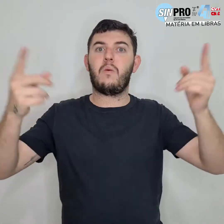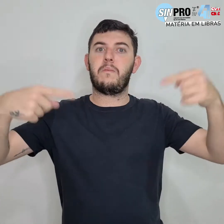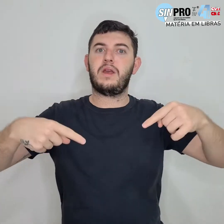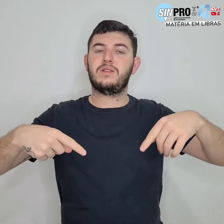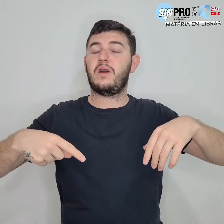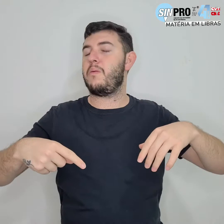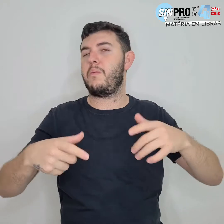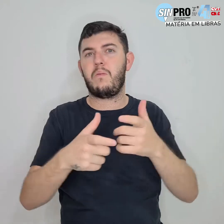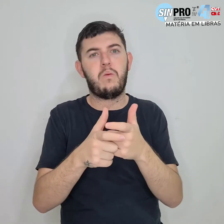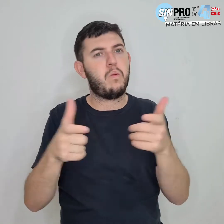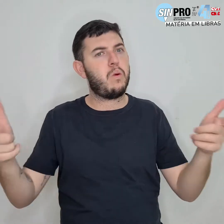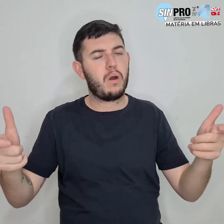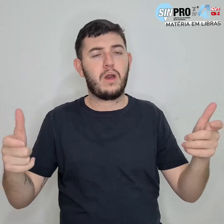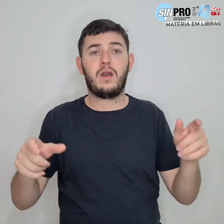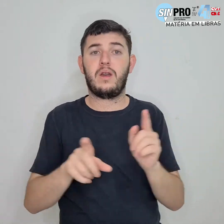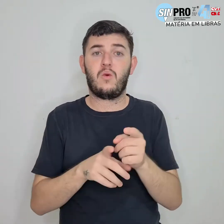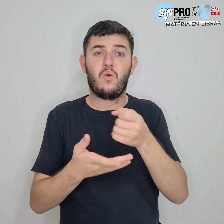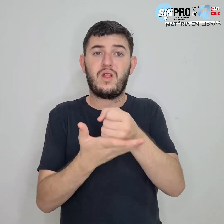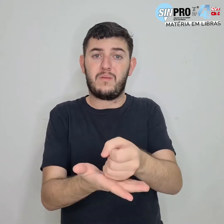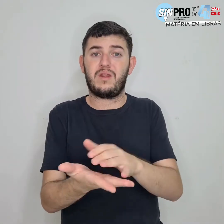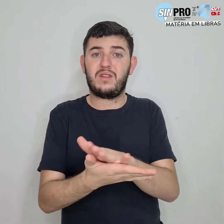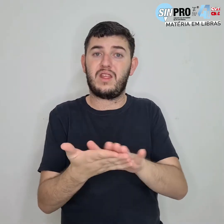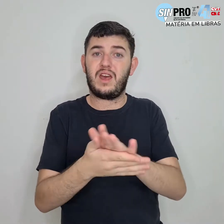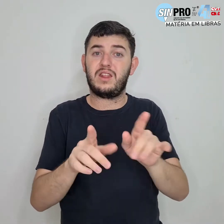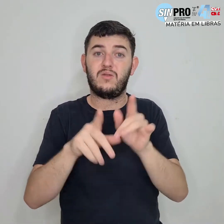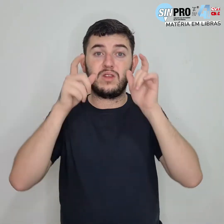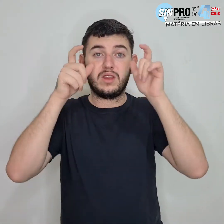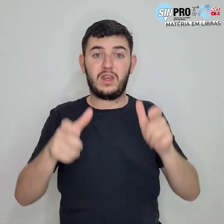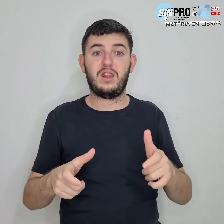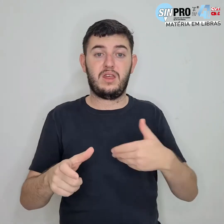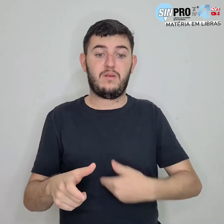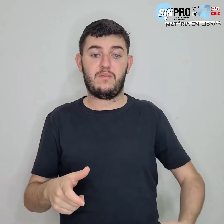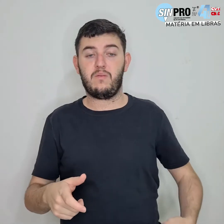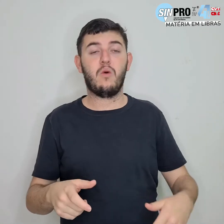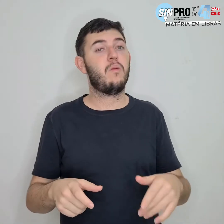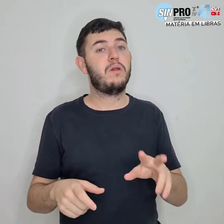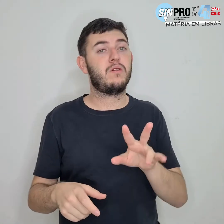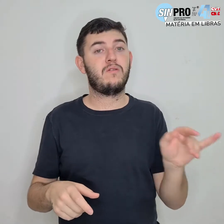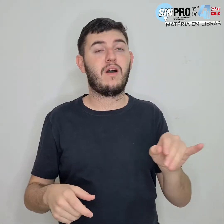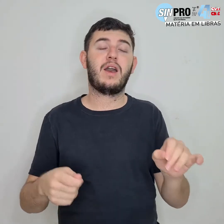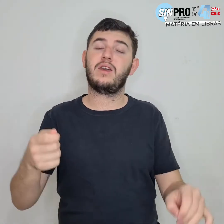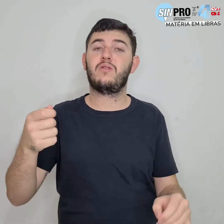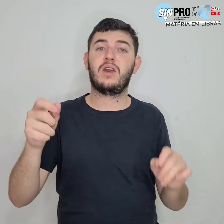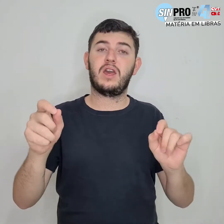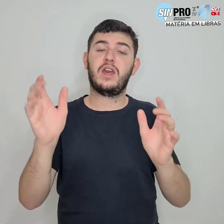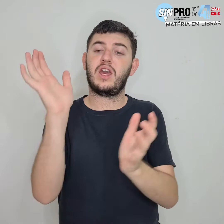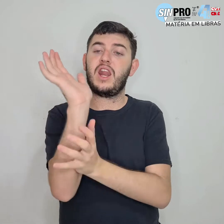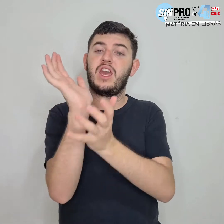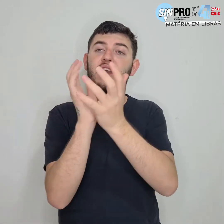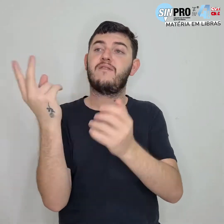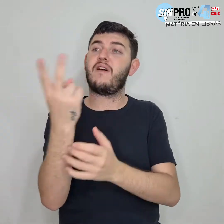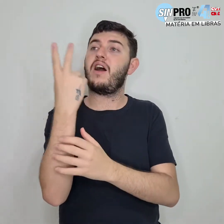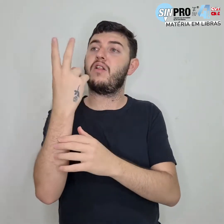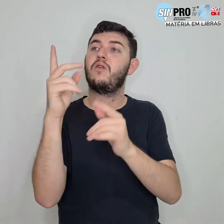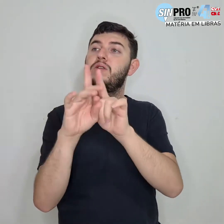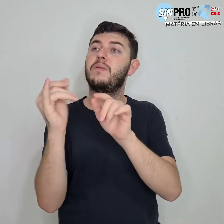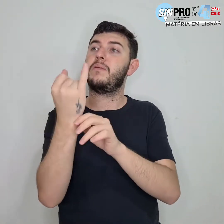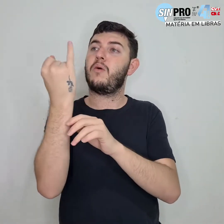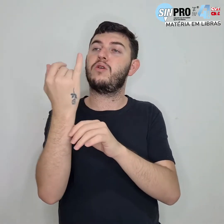o que deixará o interesse público em segundo lugar na hierarquia de valores e importância, afirma Antônio Augusto Queiroz,